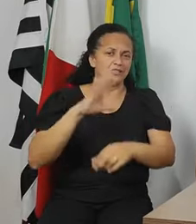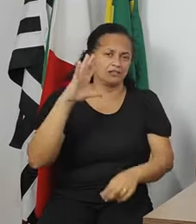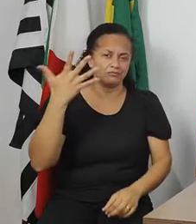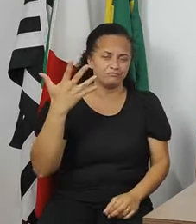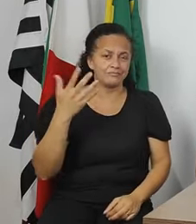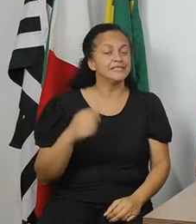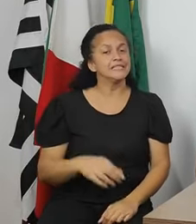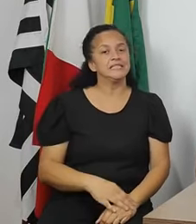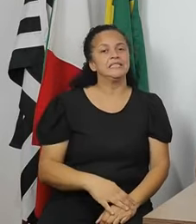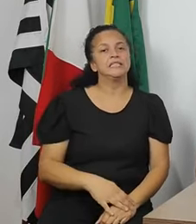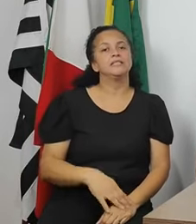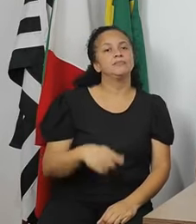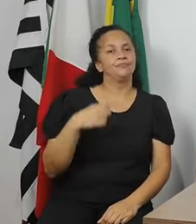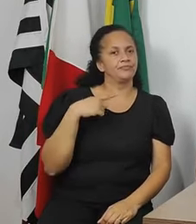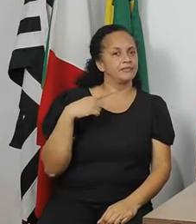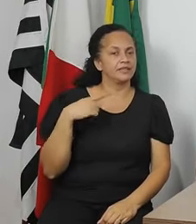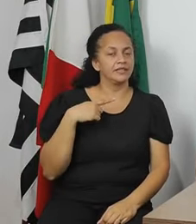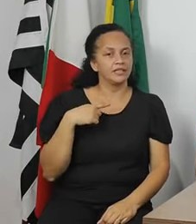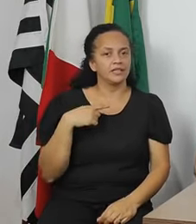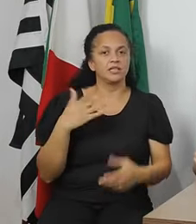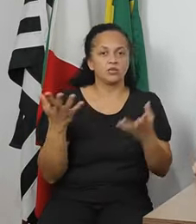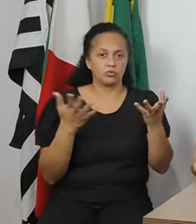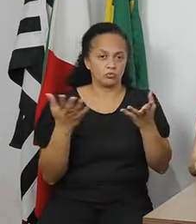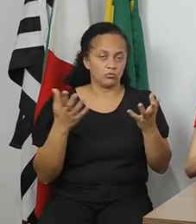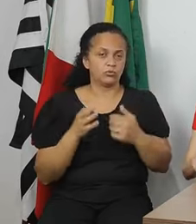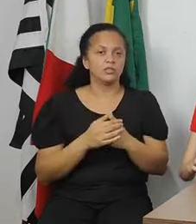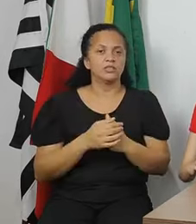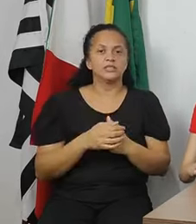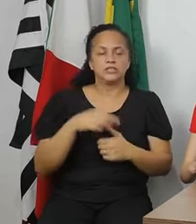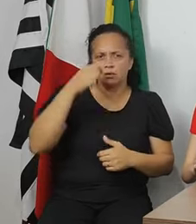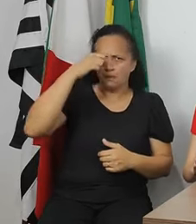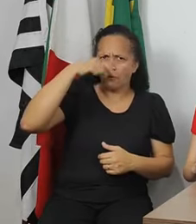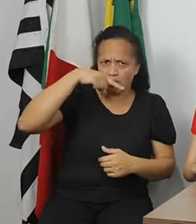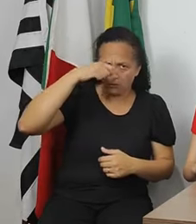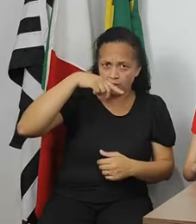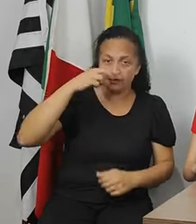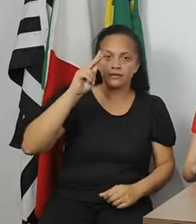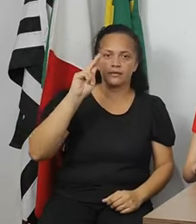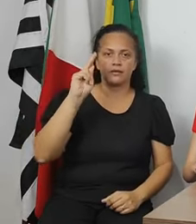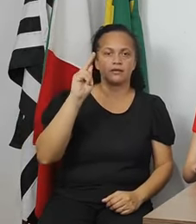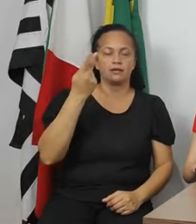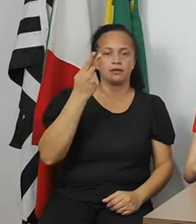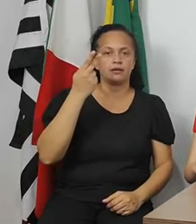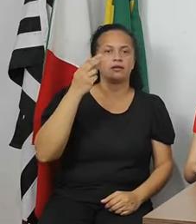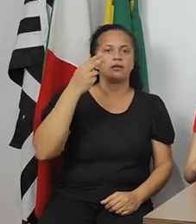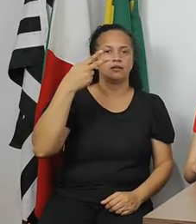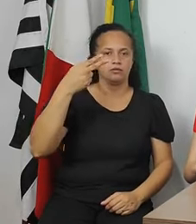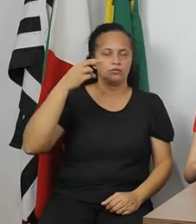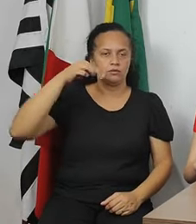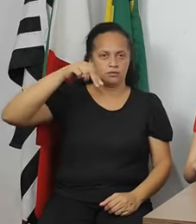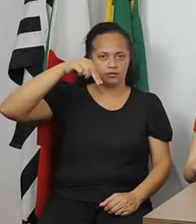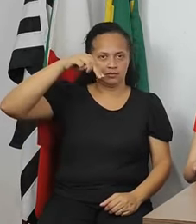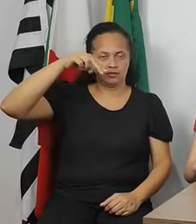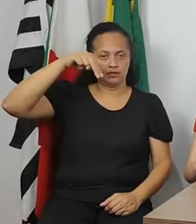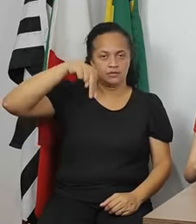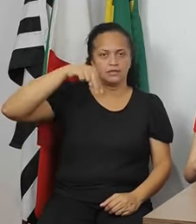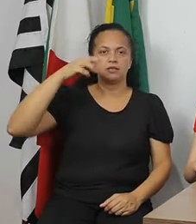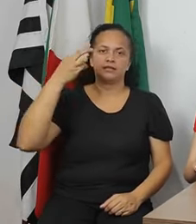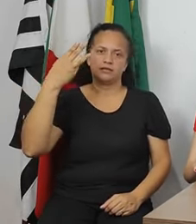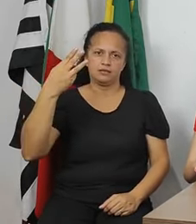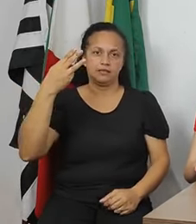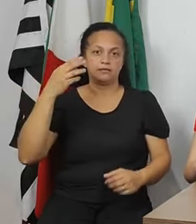hoje um surto de HN3, né, em São Paulo. Então, o jejum faz com que